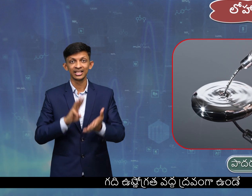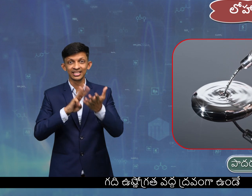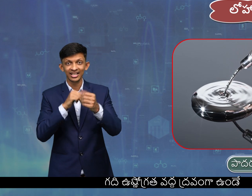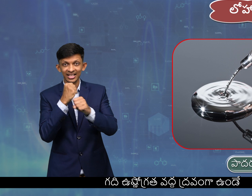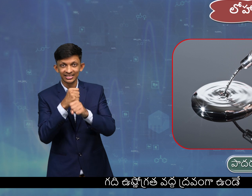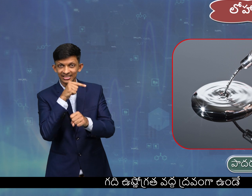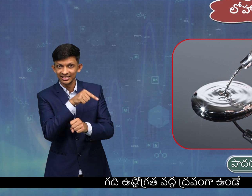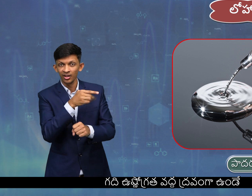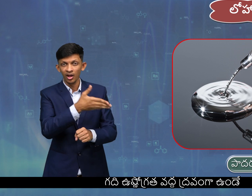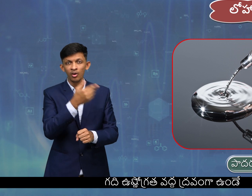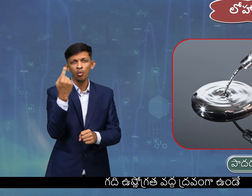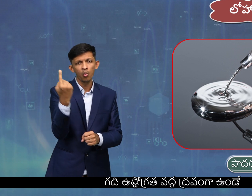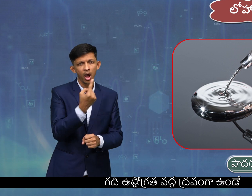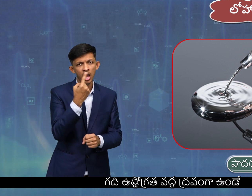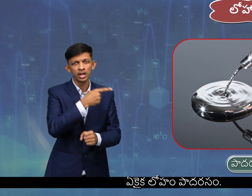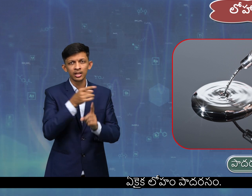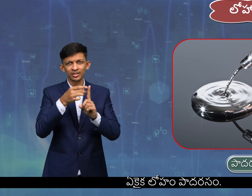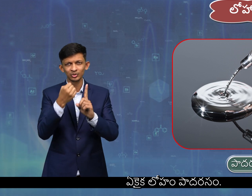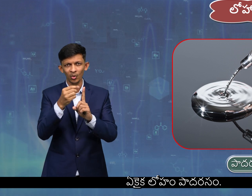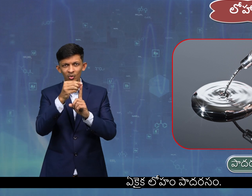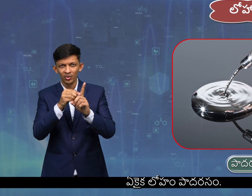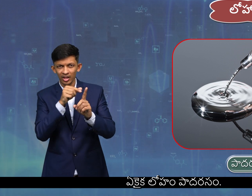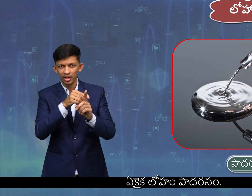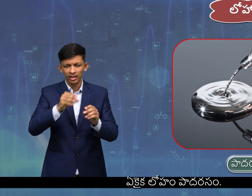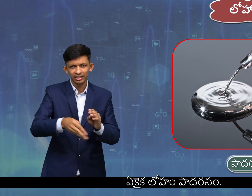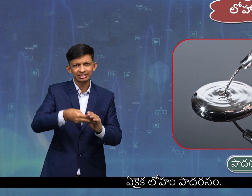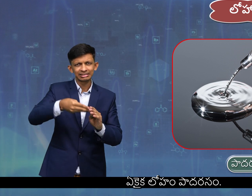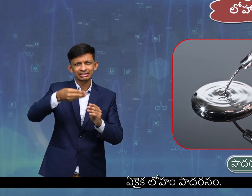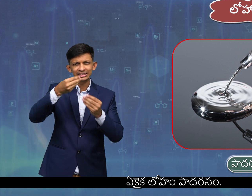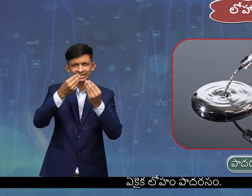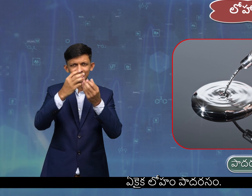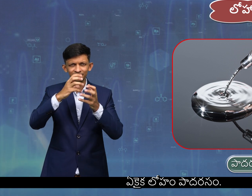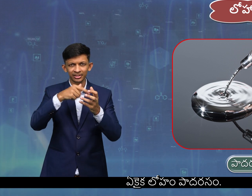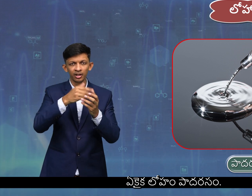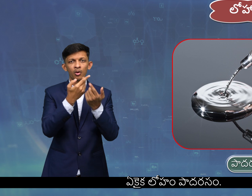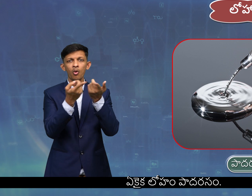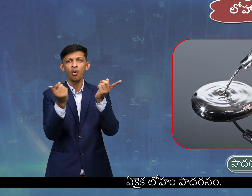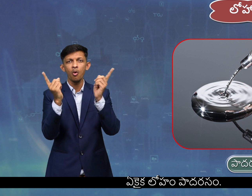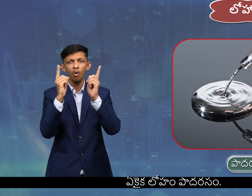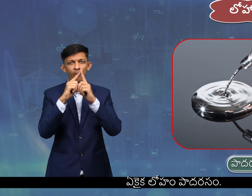గది ఉష్ణోగ్రత వద్ద ద్రవంగా ఉండే ఏకైక లోహం పాదరసం.